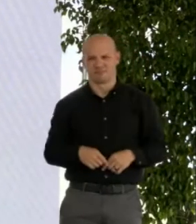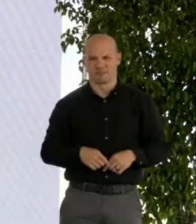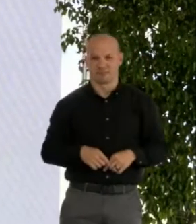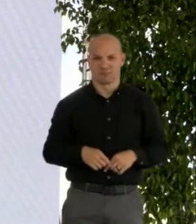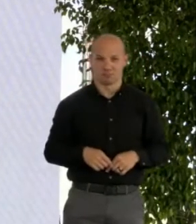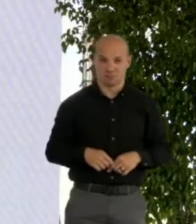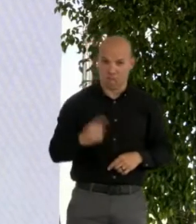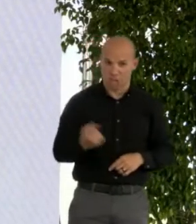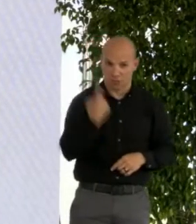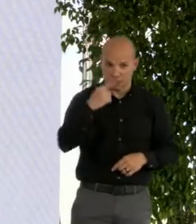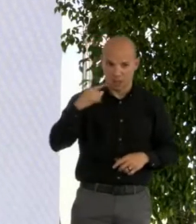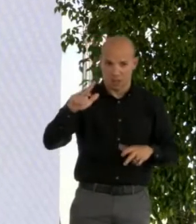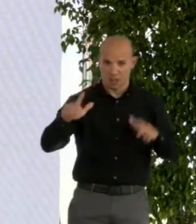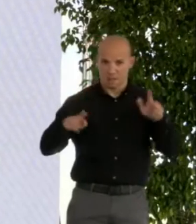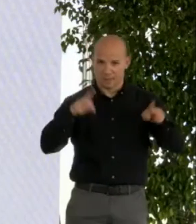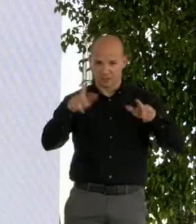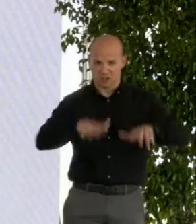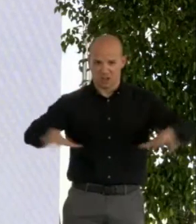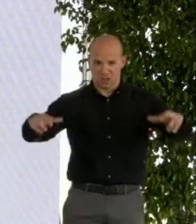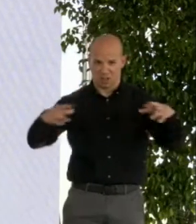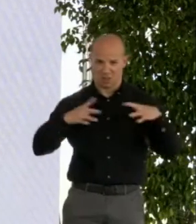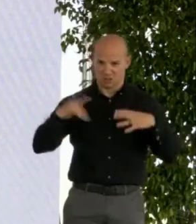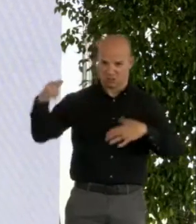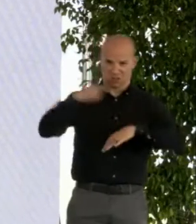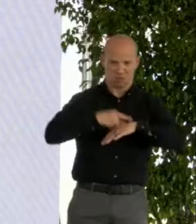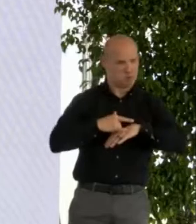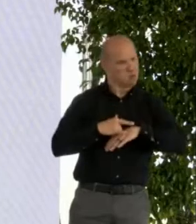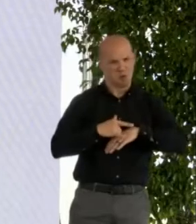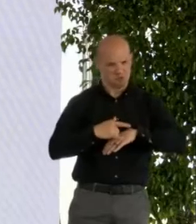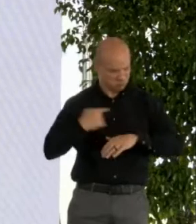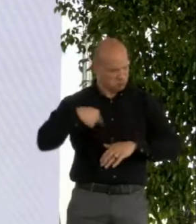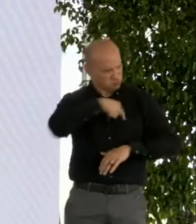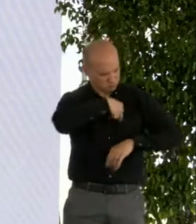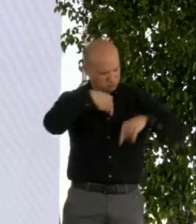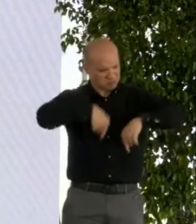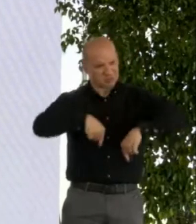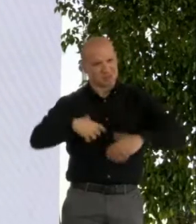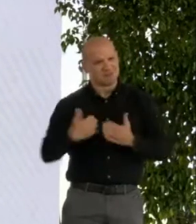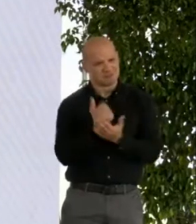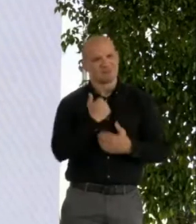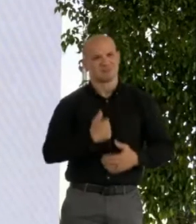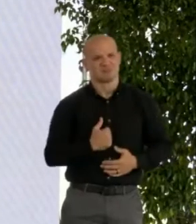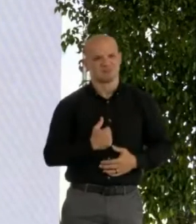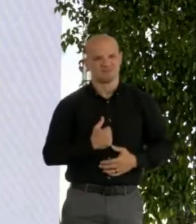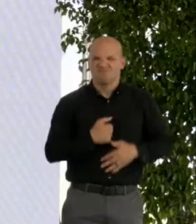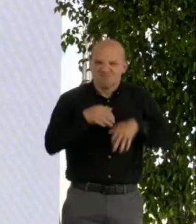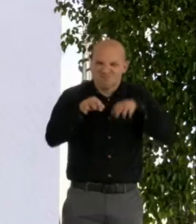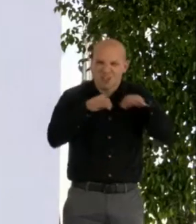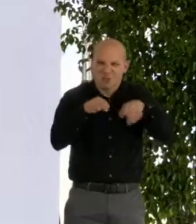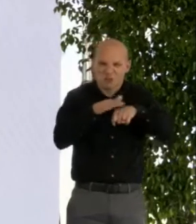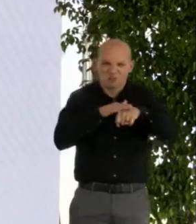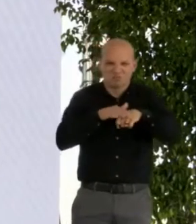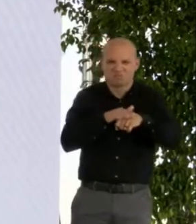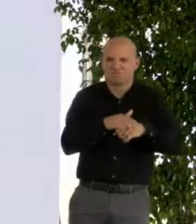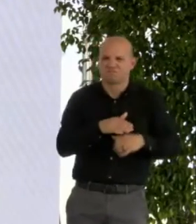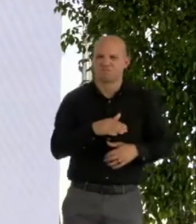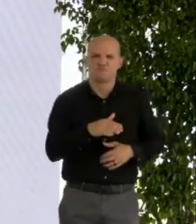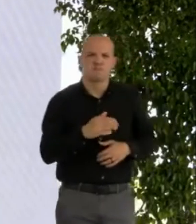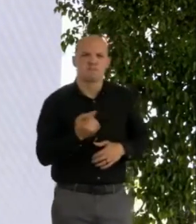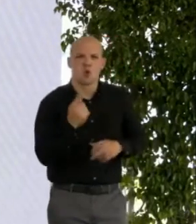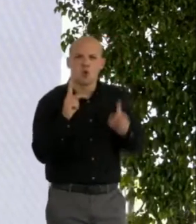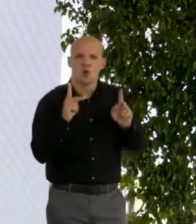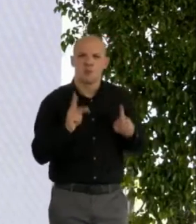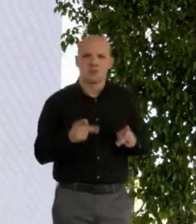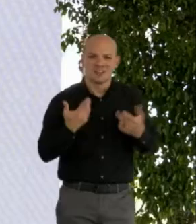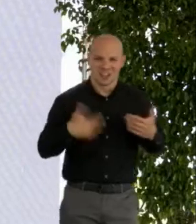turista, es también para nosotros con estos conciertos al aire libre. Así que para hablarles un poquito de esto, alguien que ha tocado en